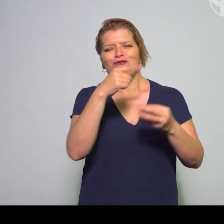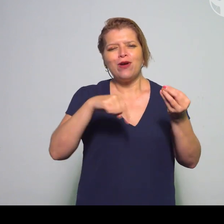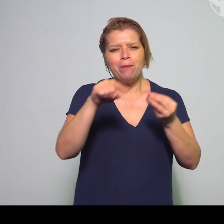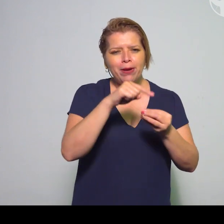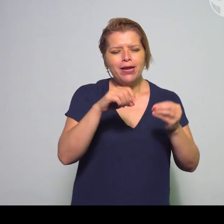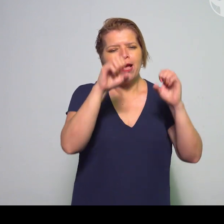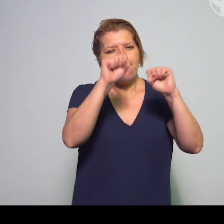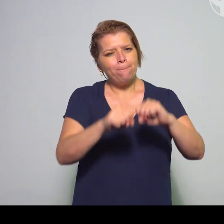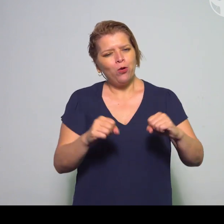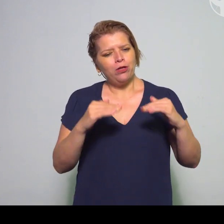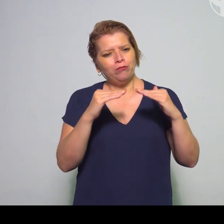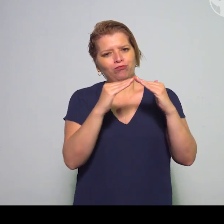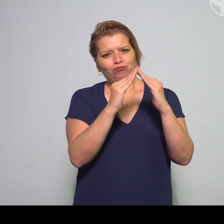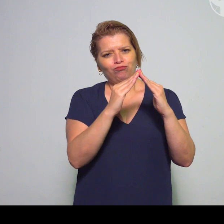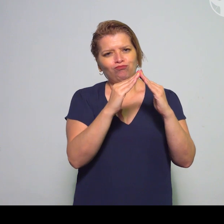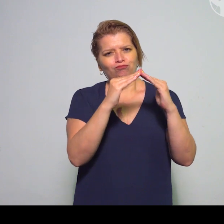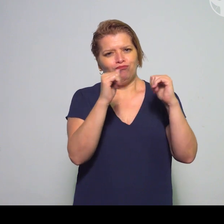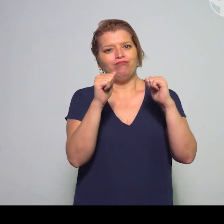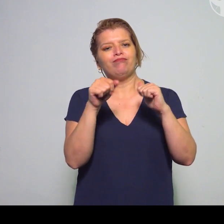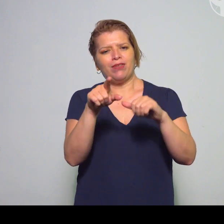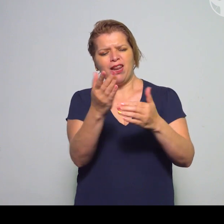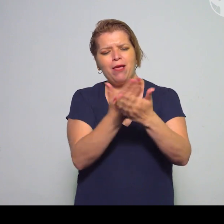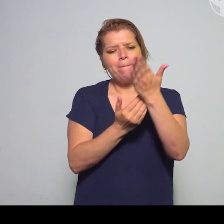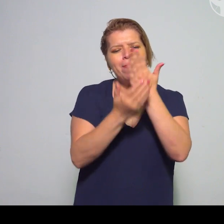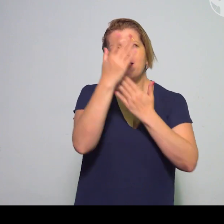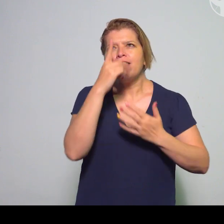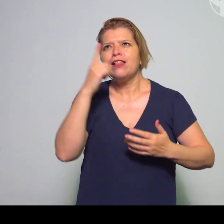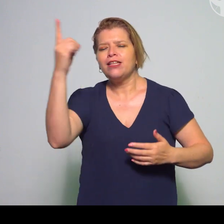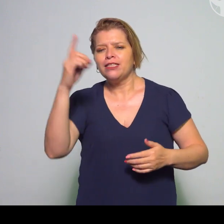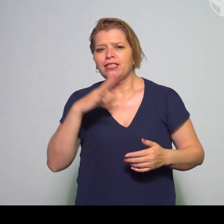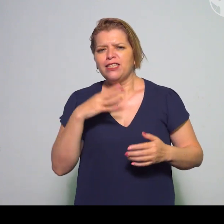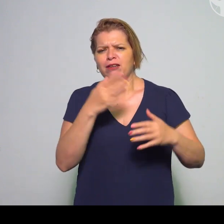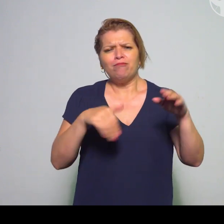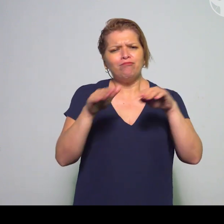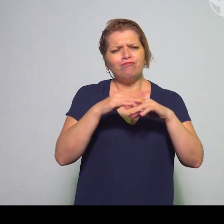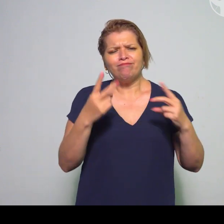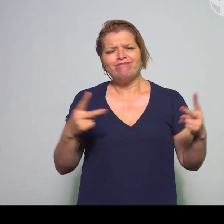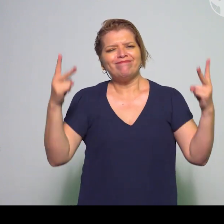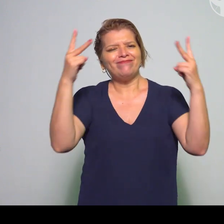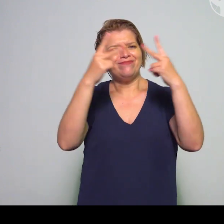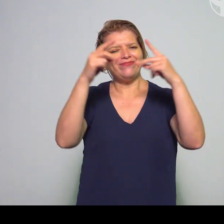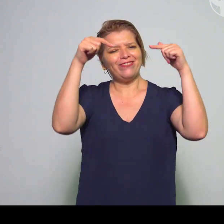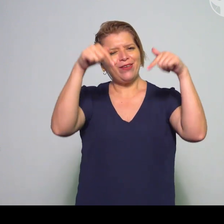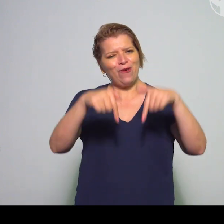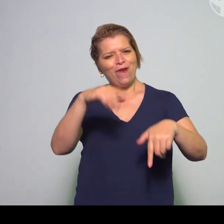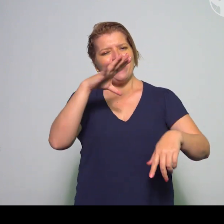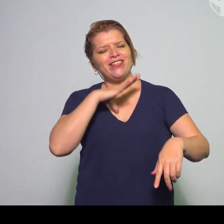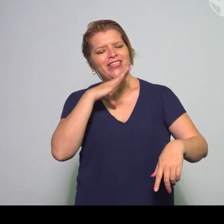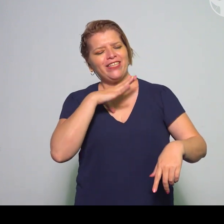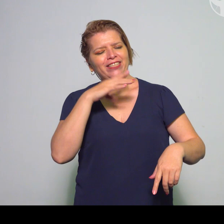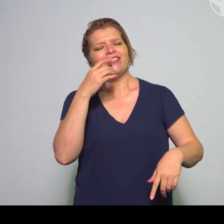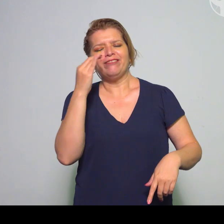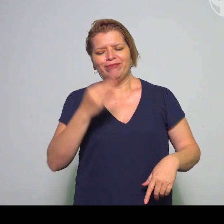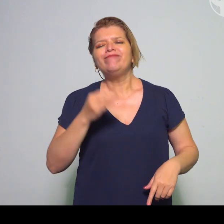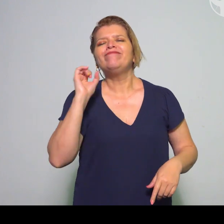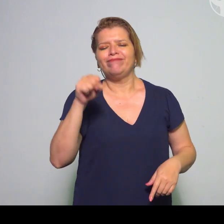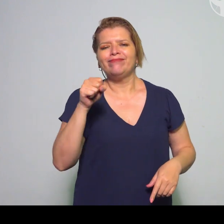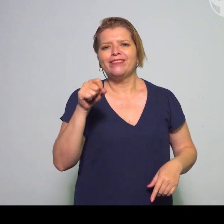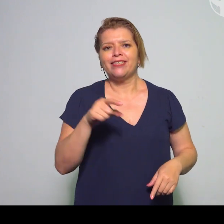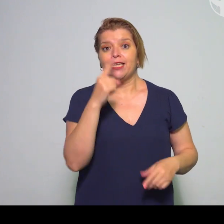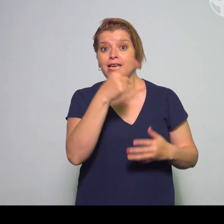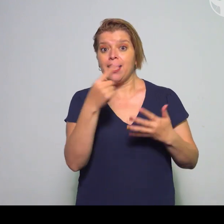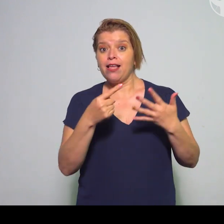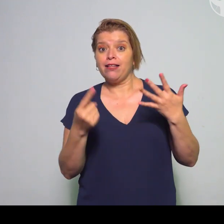para ti. Tu familia puede ser reconstruida en las manos de Dios e incluso tener más valor que el día de hoy está